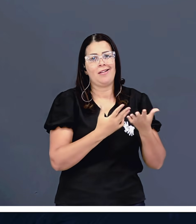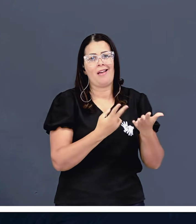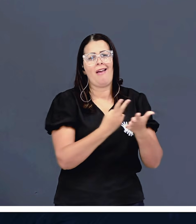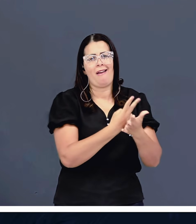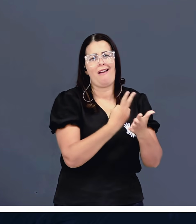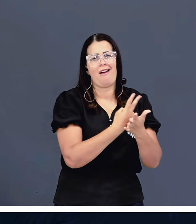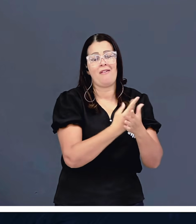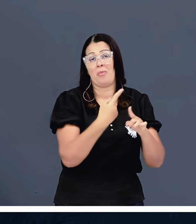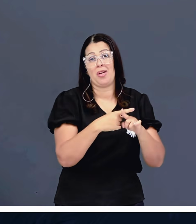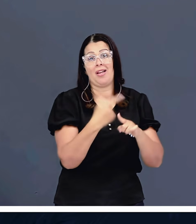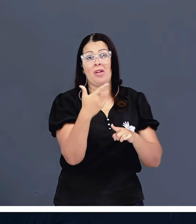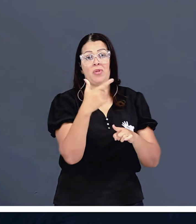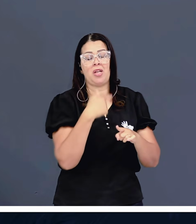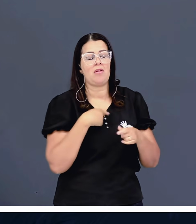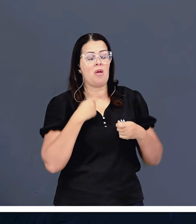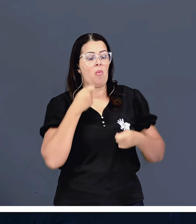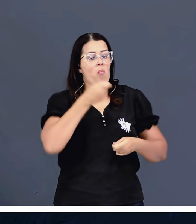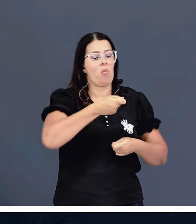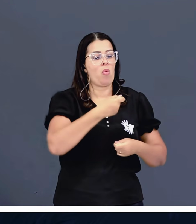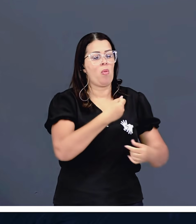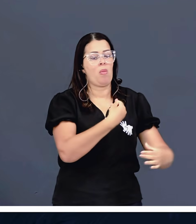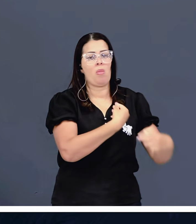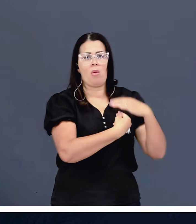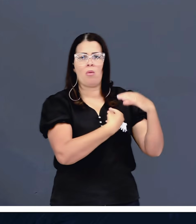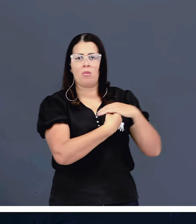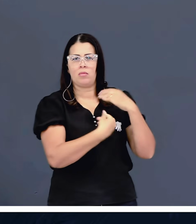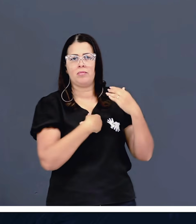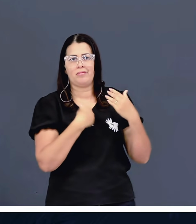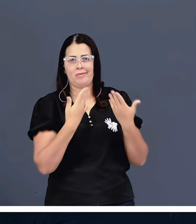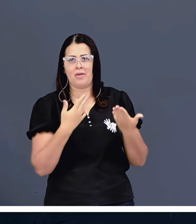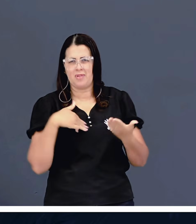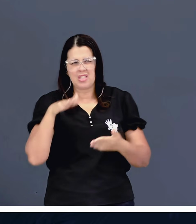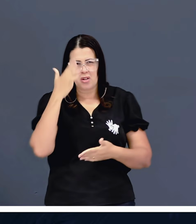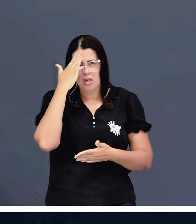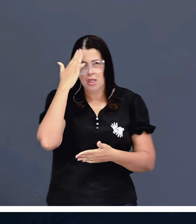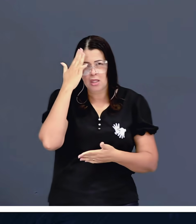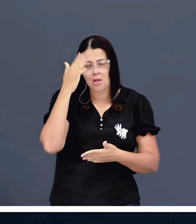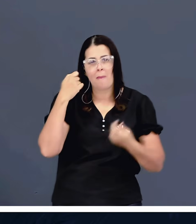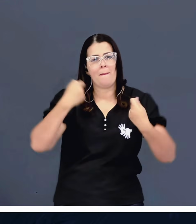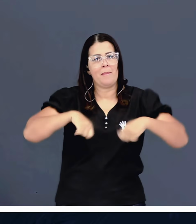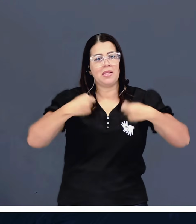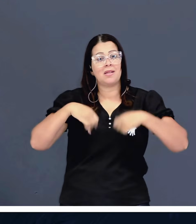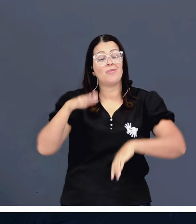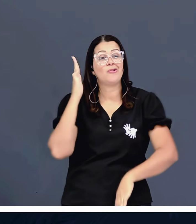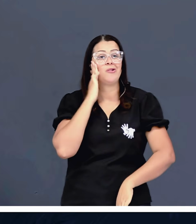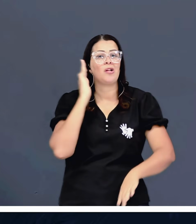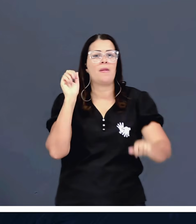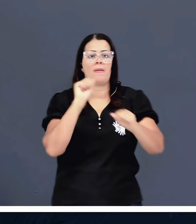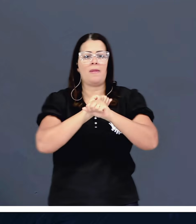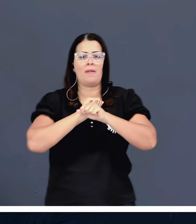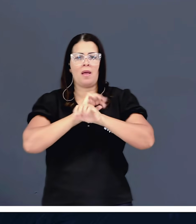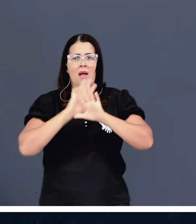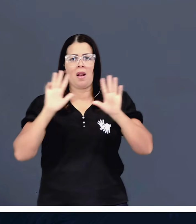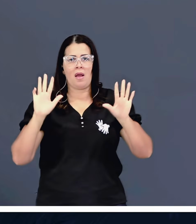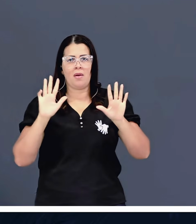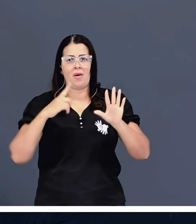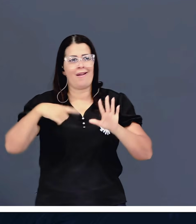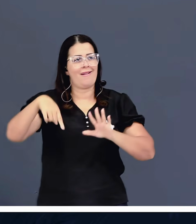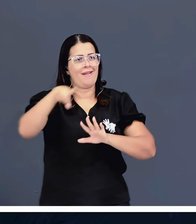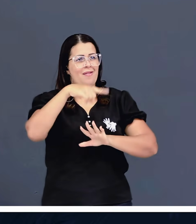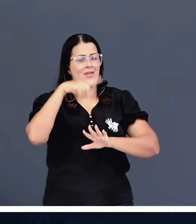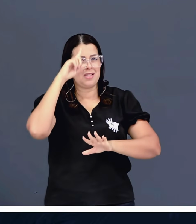autoridade para ele me aconselhar. Apenas nessa área. Quem está entendendo o que eu estou dizendo? Irmão, nós precisamos discernir. Entenda, quem